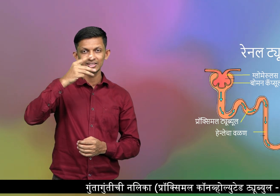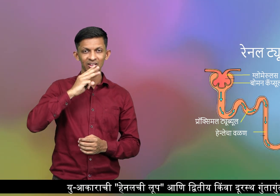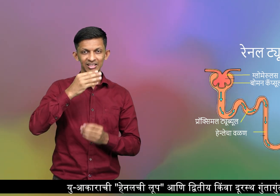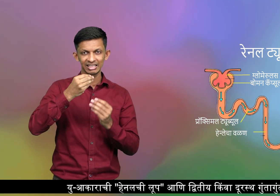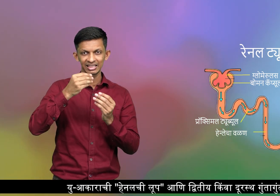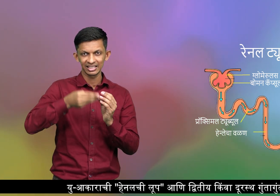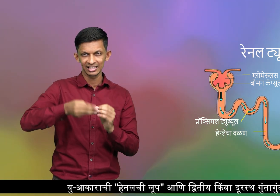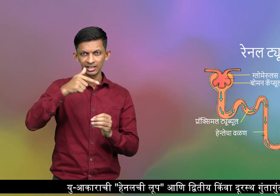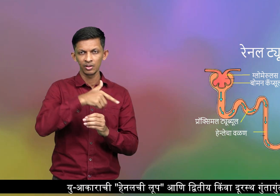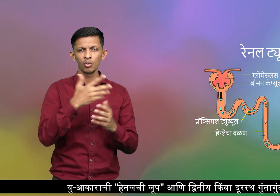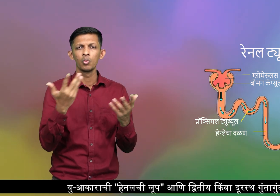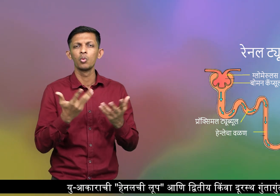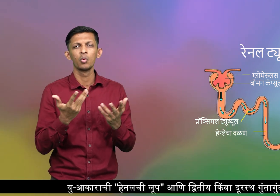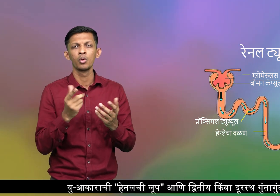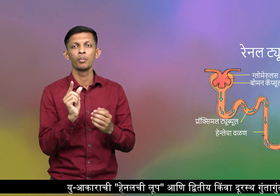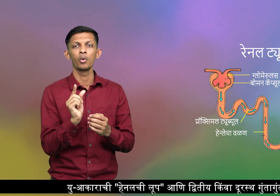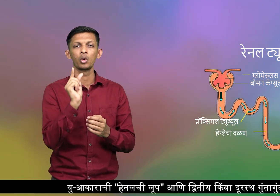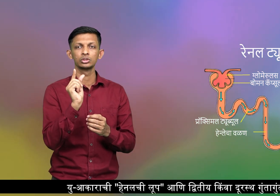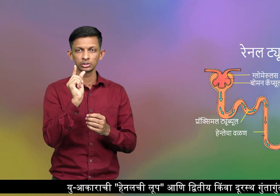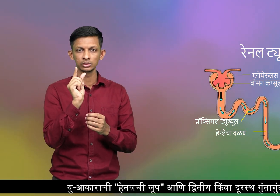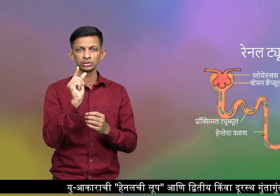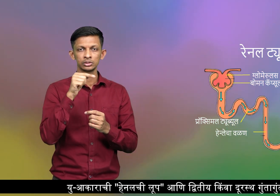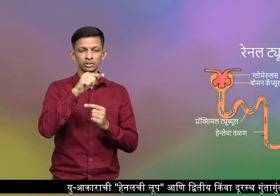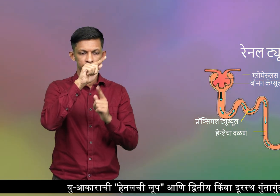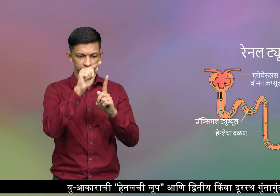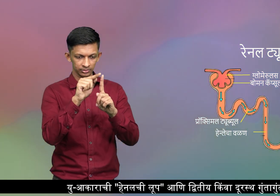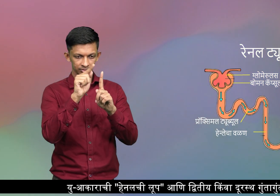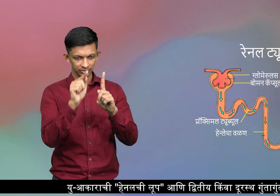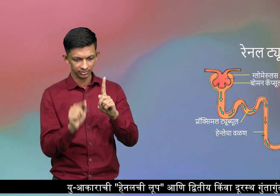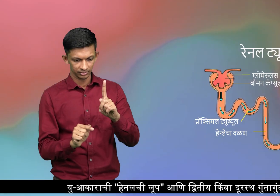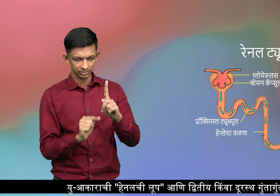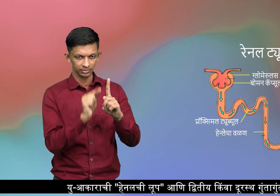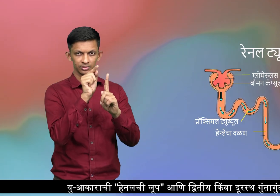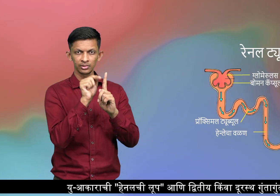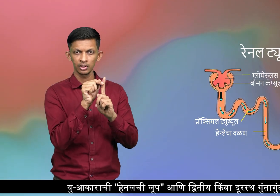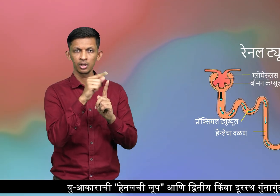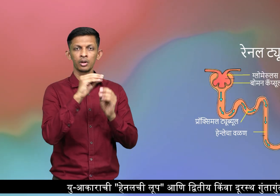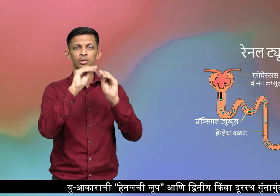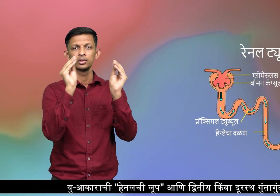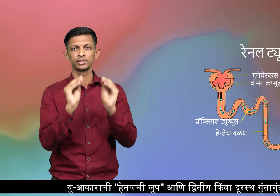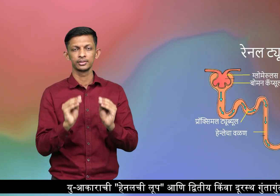यू आकाराची हेनलची लूप आणि द्वितीय किंवा दूरस्थ गुंतागुंतीची नलिका